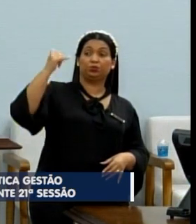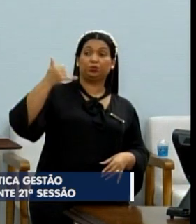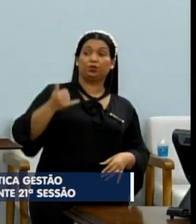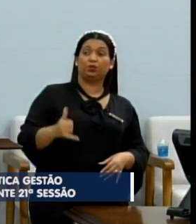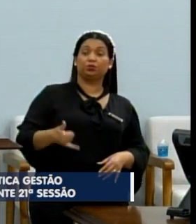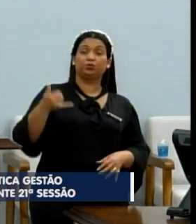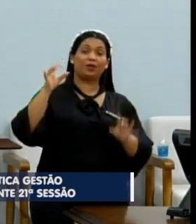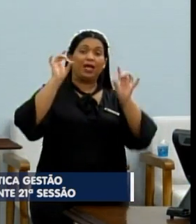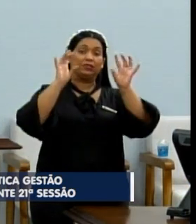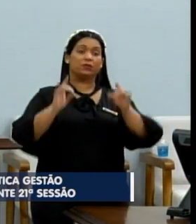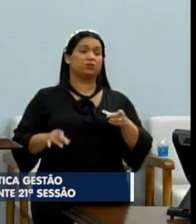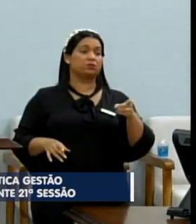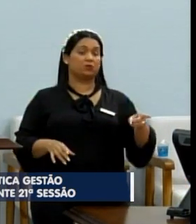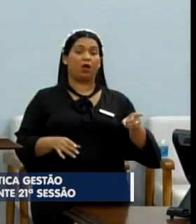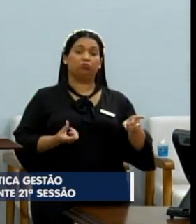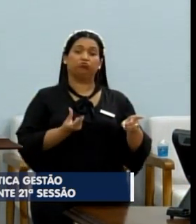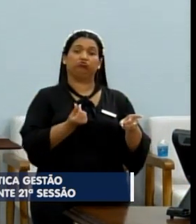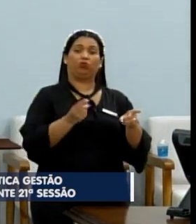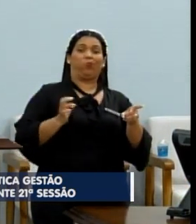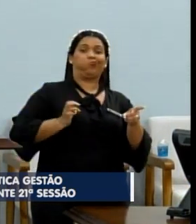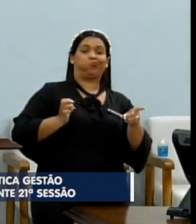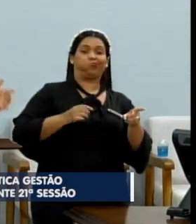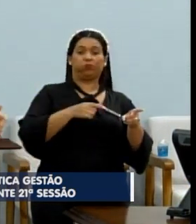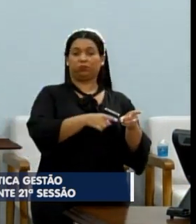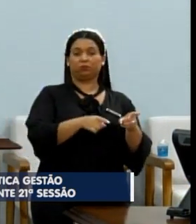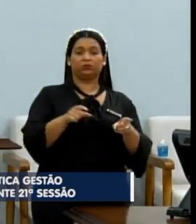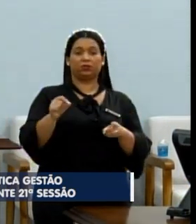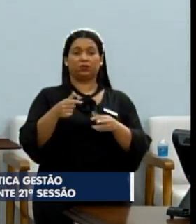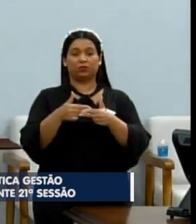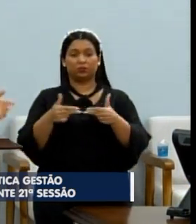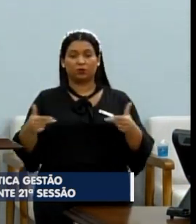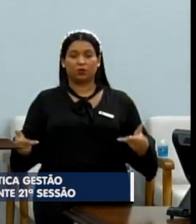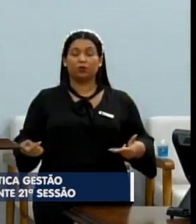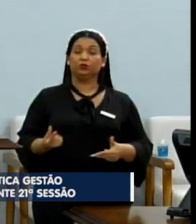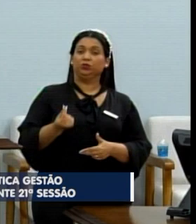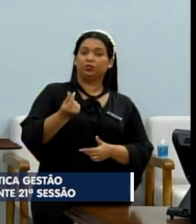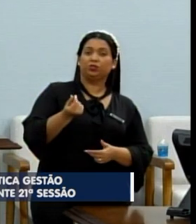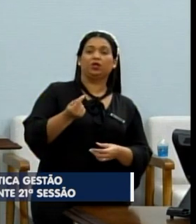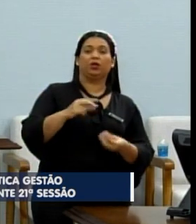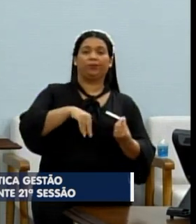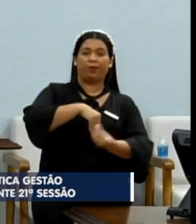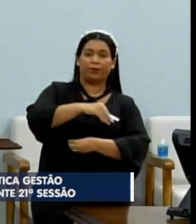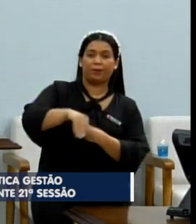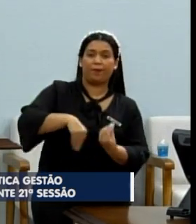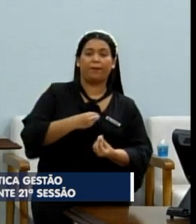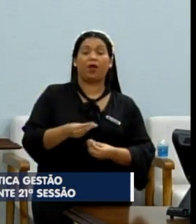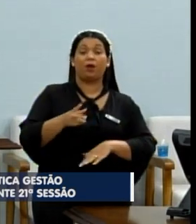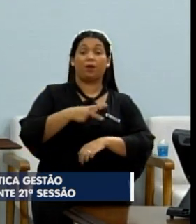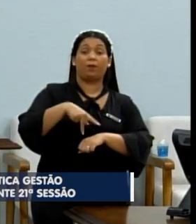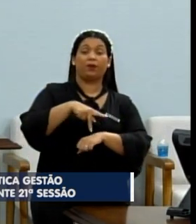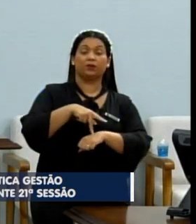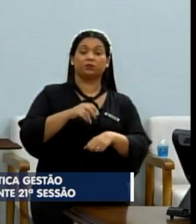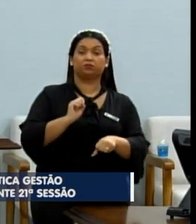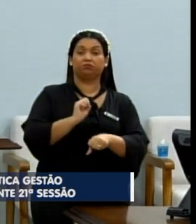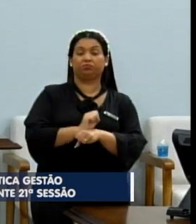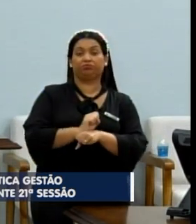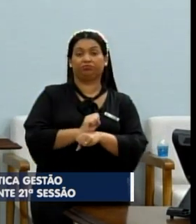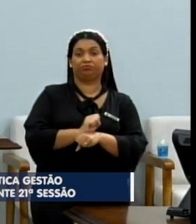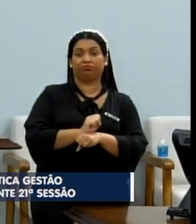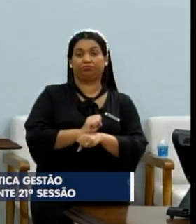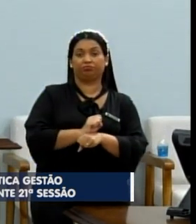privilegia o rentismo e sim a produtividade o dinheiro circulando no país está travado